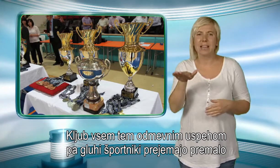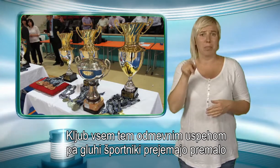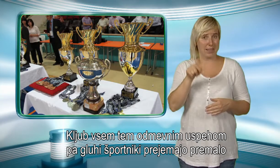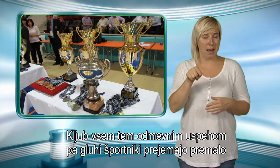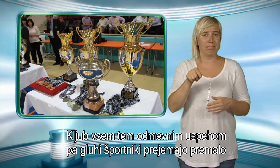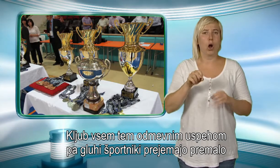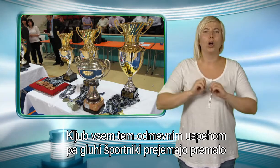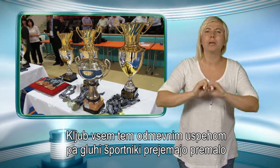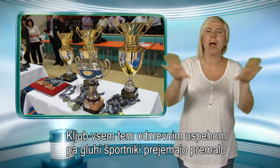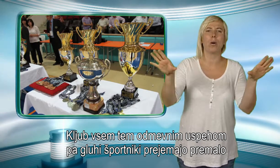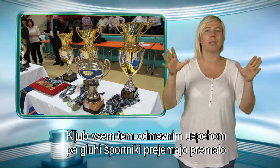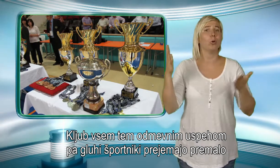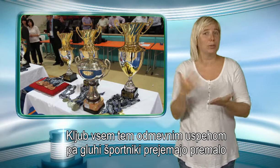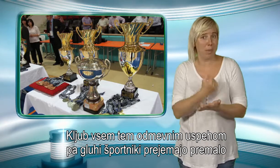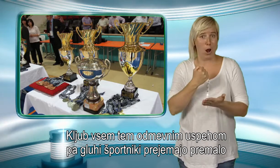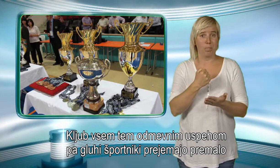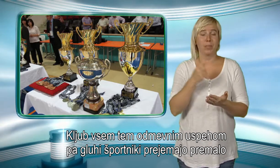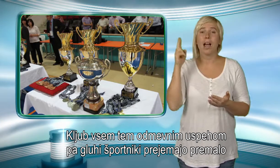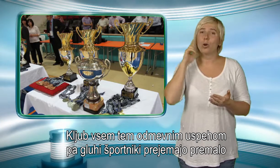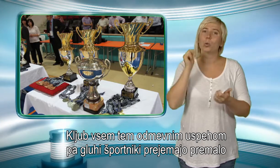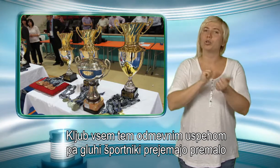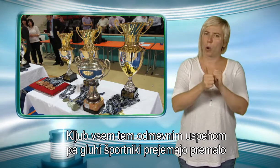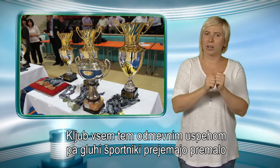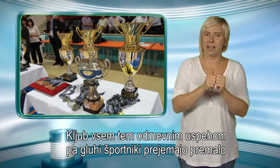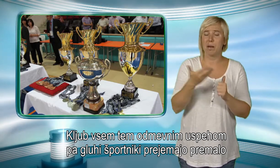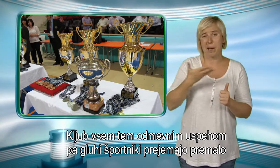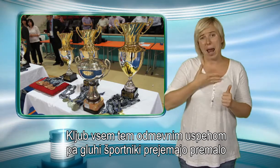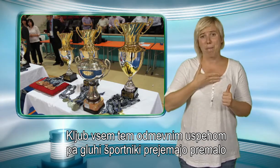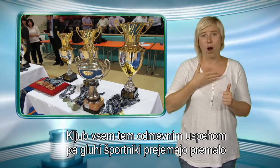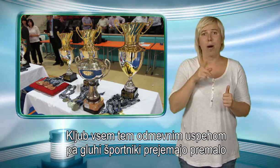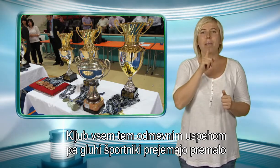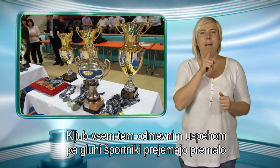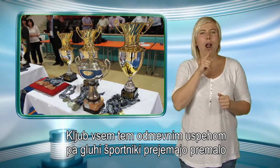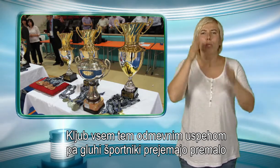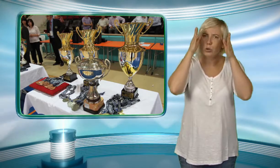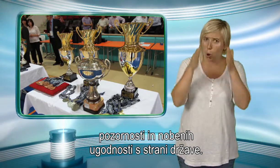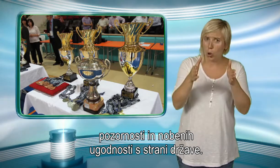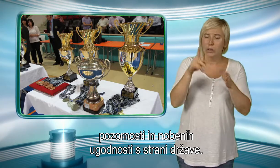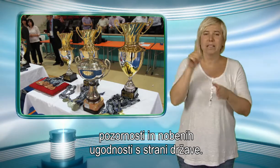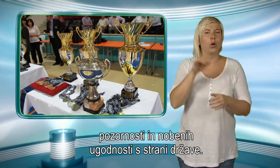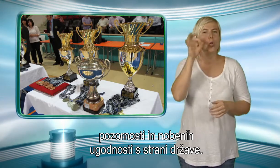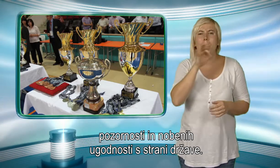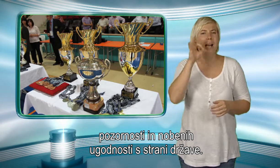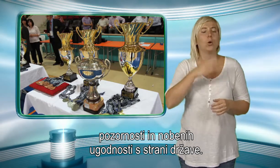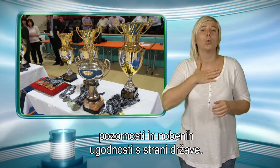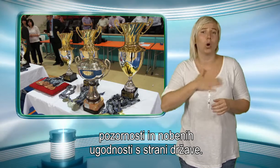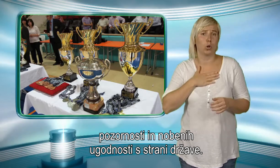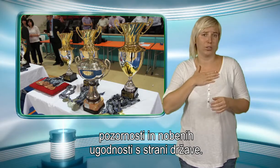vsem tem odmevnim uspehom pa gluhi športniki prejemajo premalo pozornosti in nobenih ugodnosti strani države.